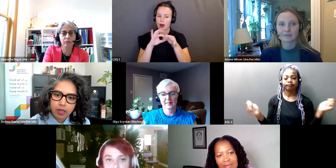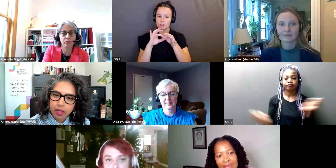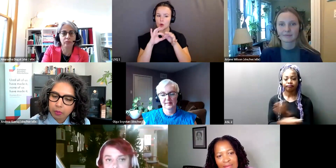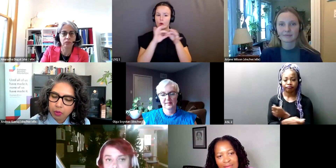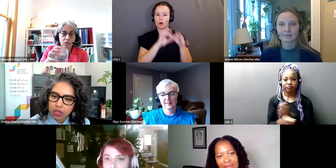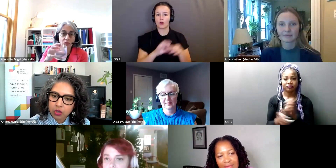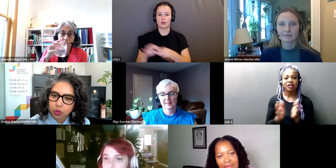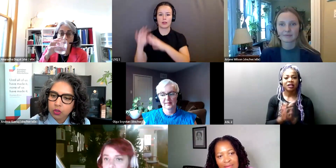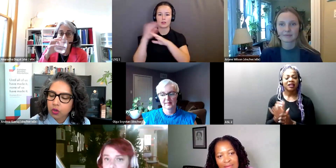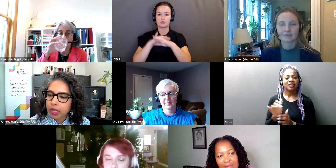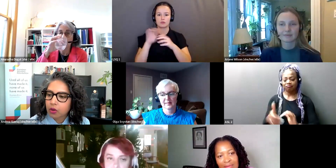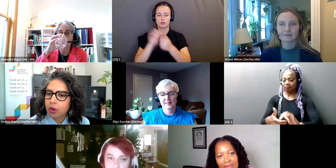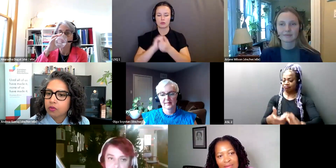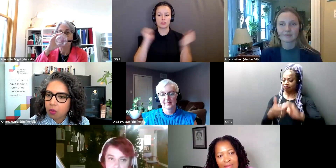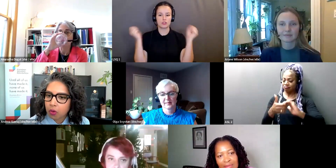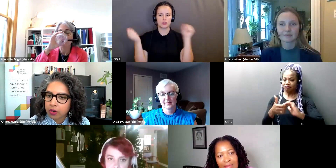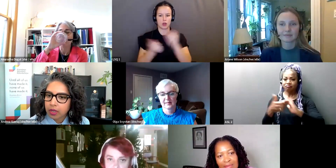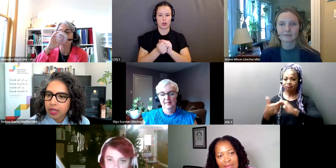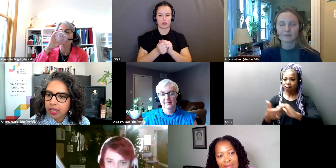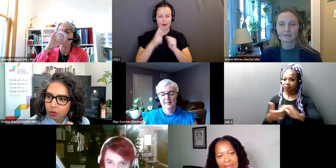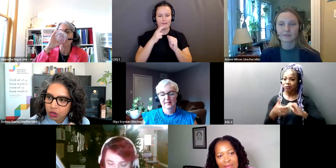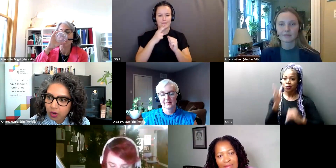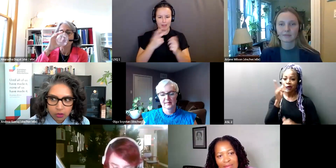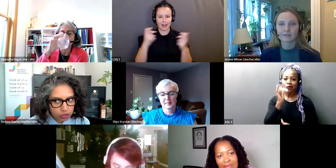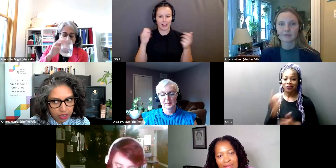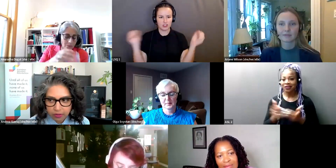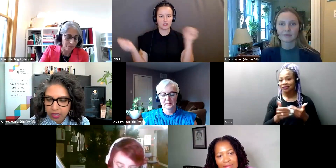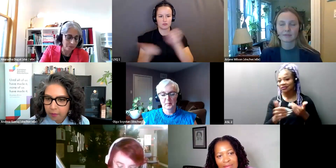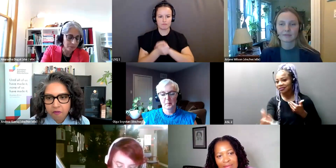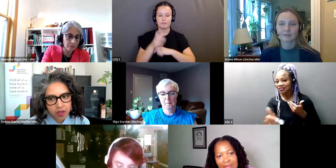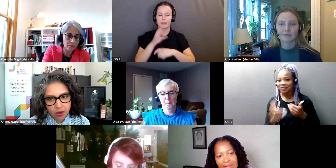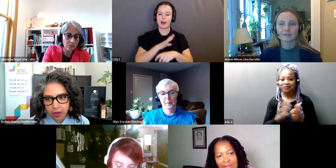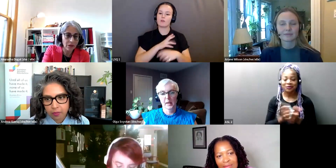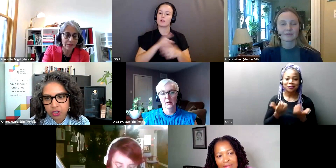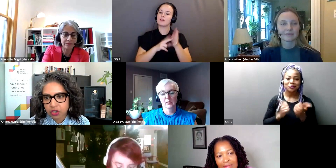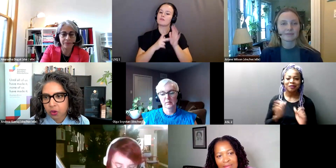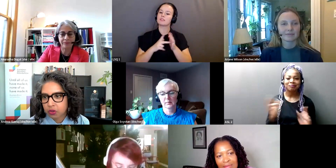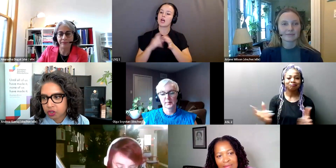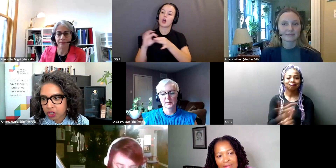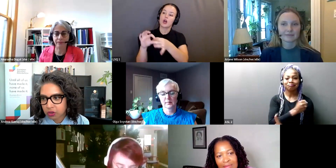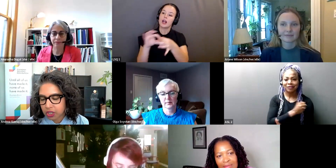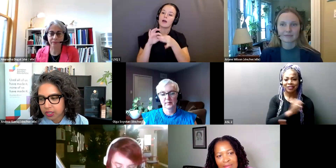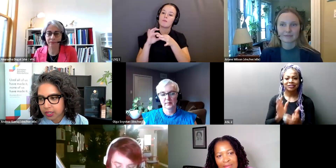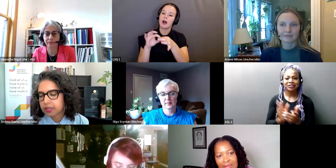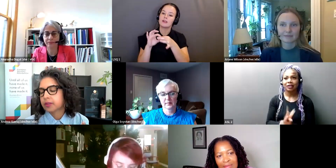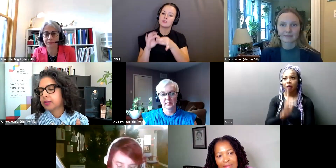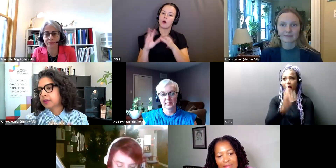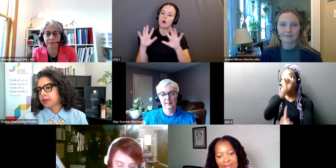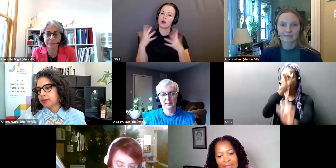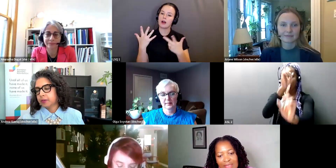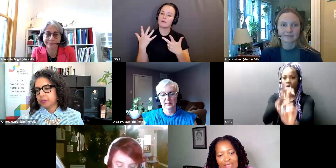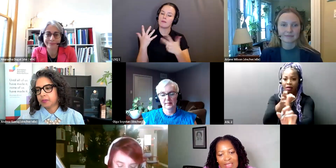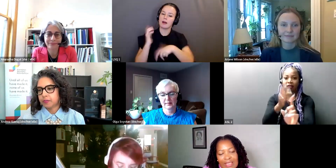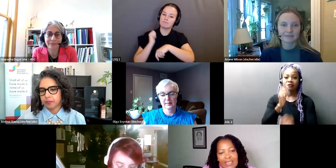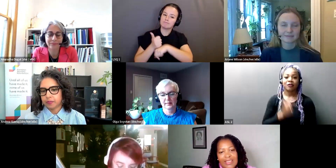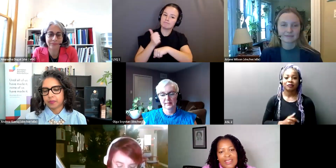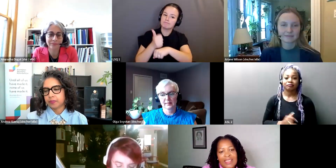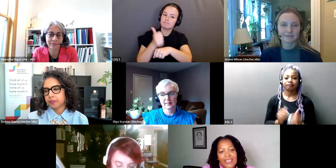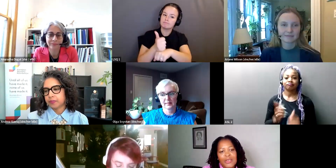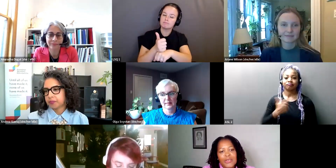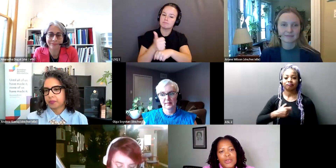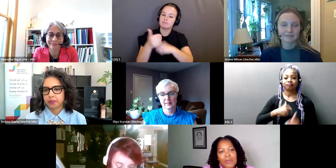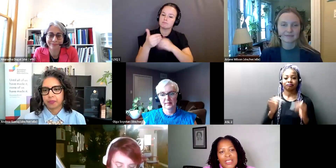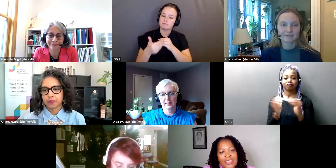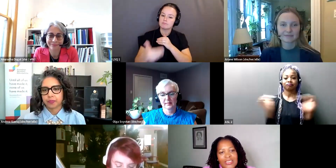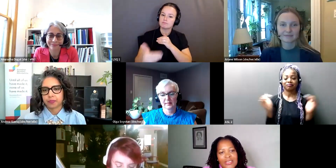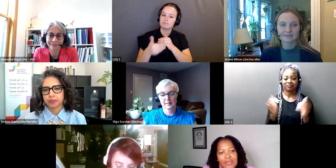changement transformateur. J'aimerais que vous parliez des formes que vont prendre cette collaboration dans les années à venir,